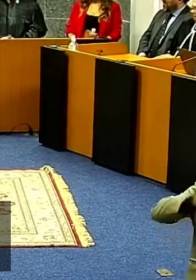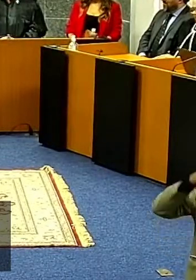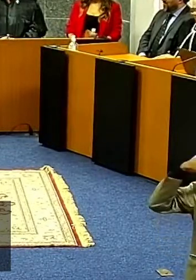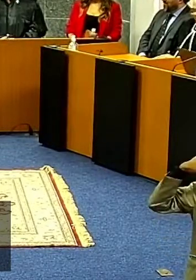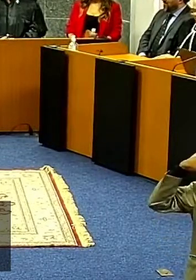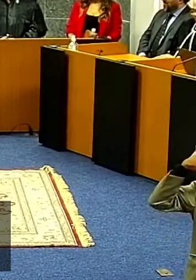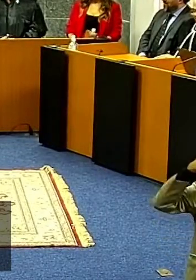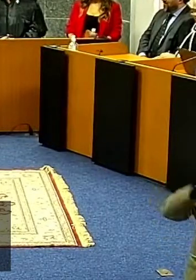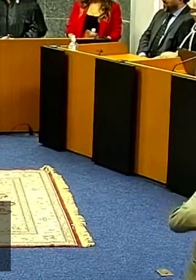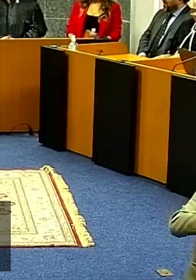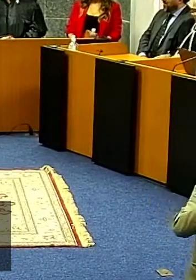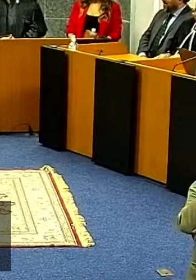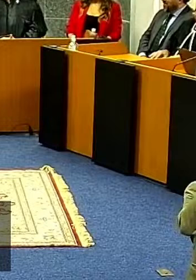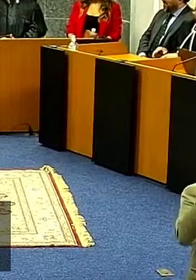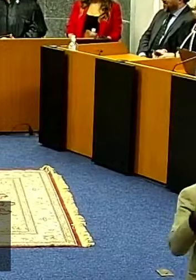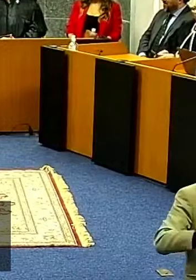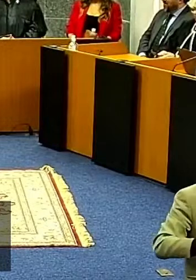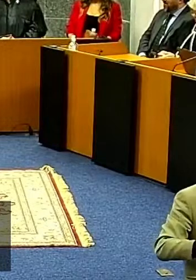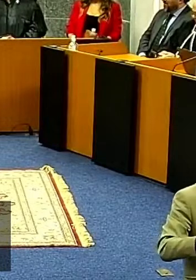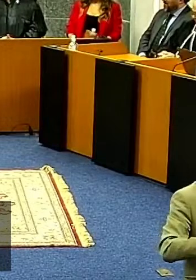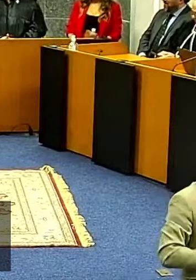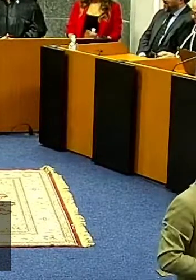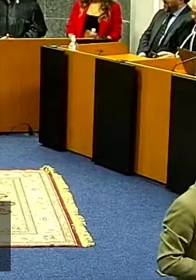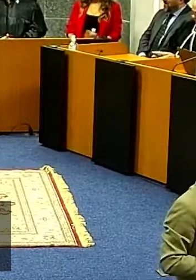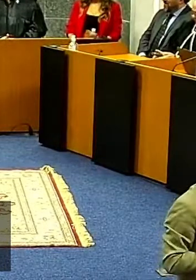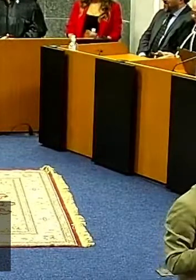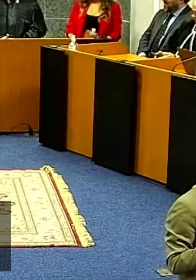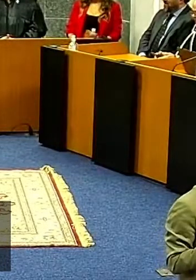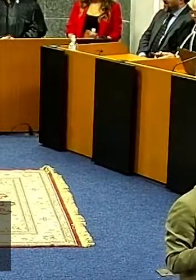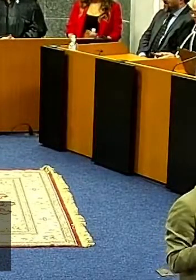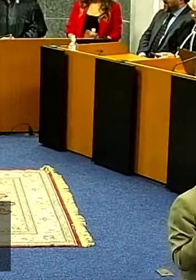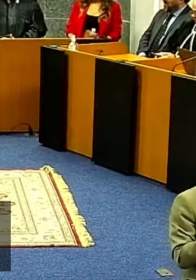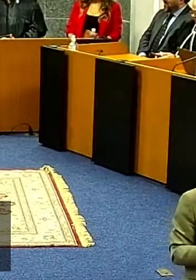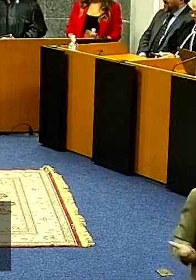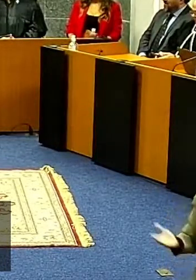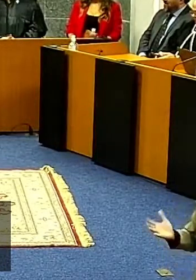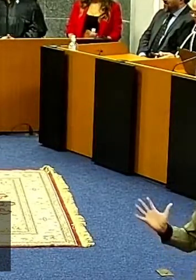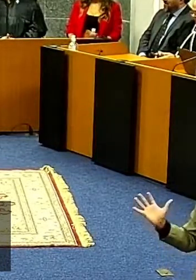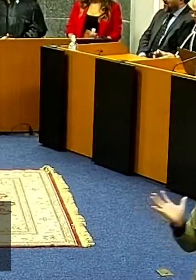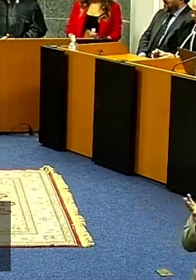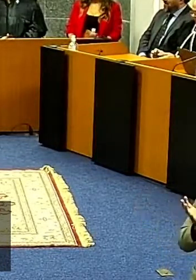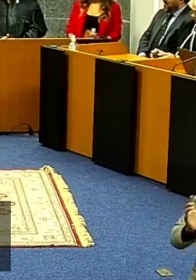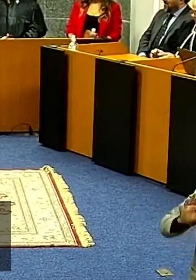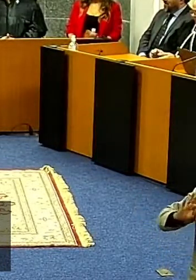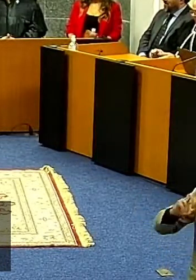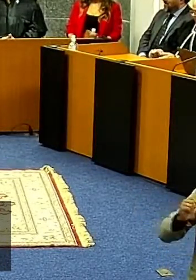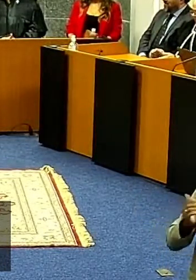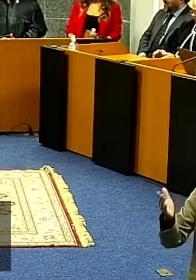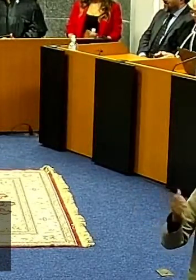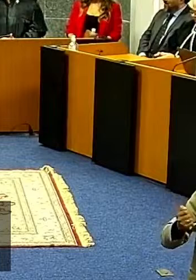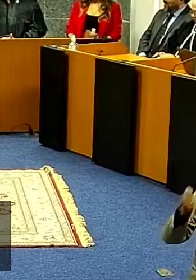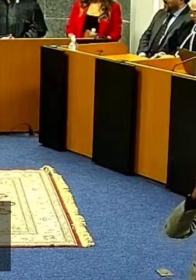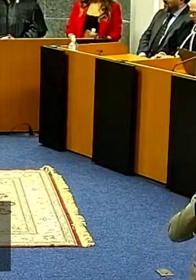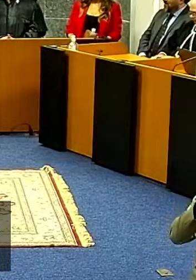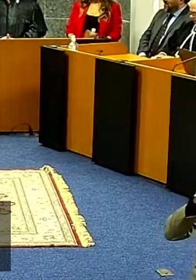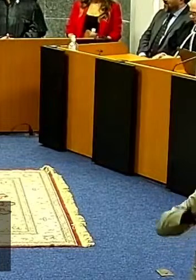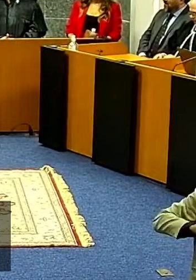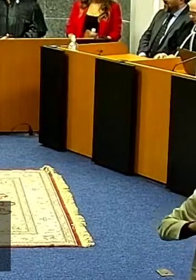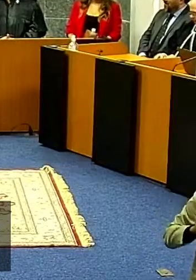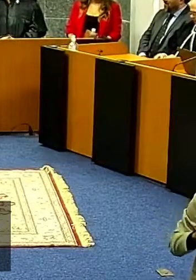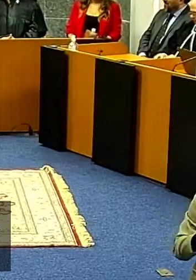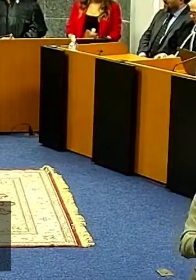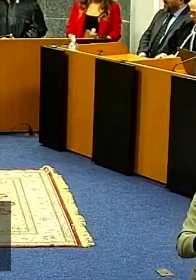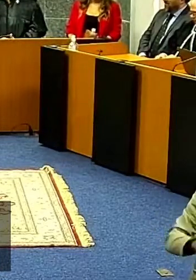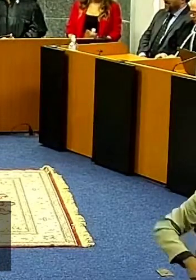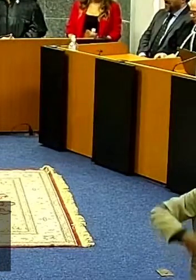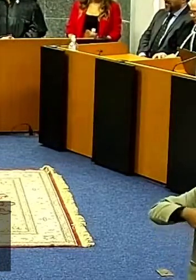agradecer por isso mas não a mim agradecer a nossa equipe agradecer a todos que nos ajudaram nessa Faina